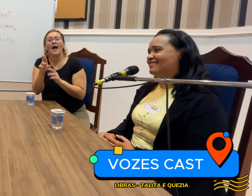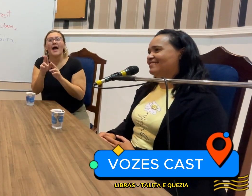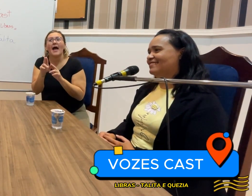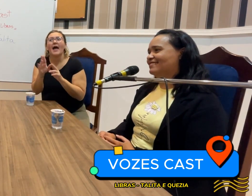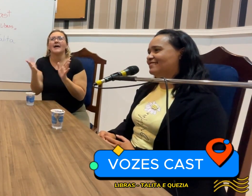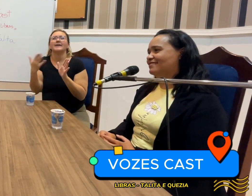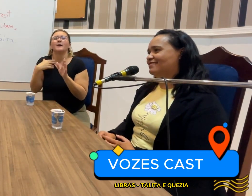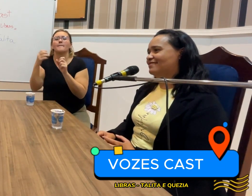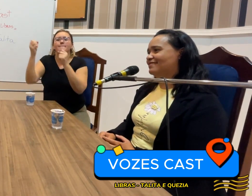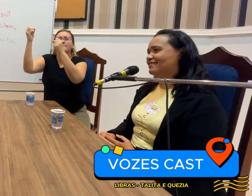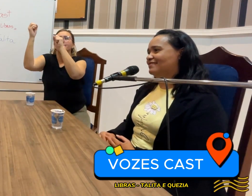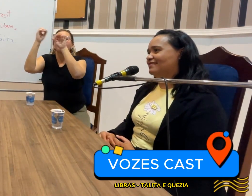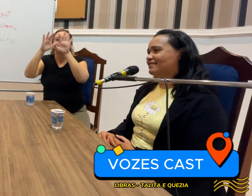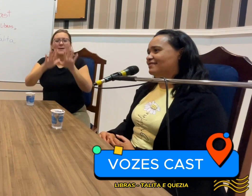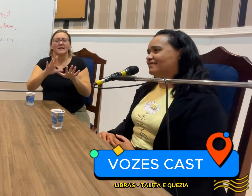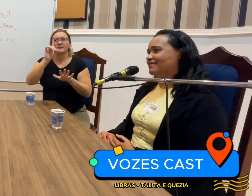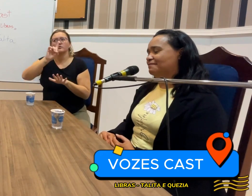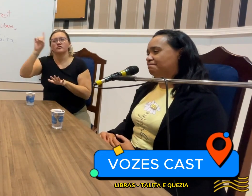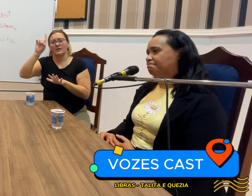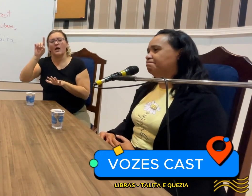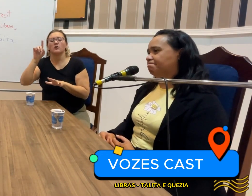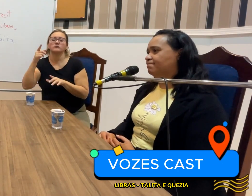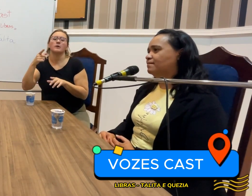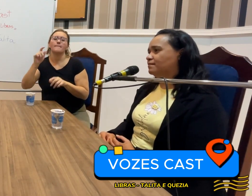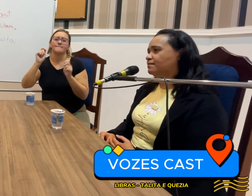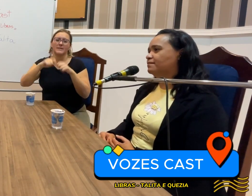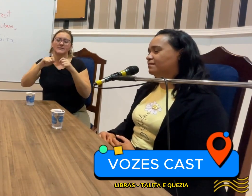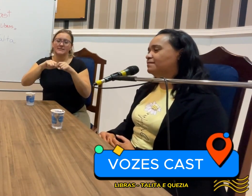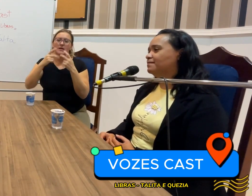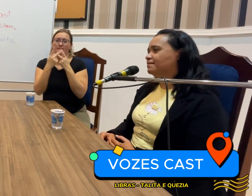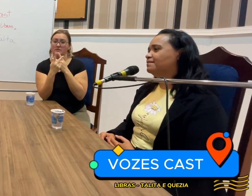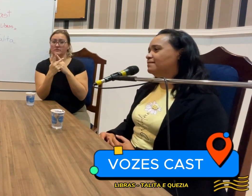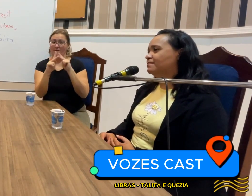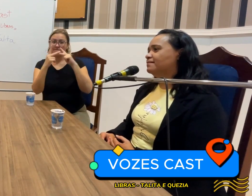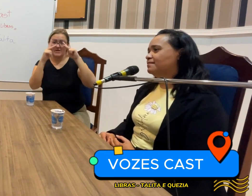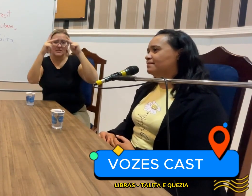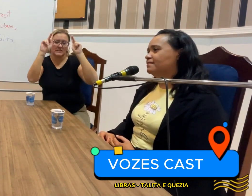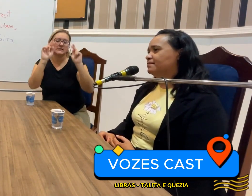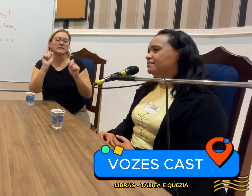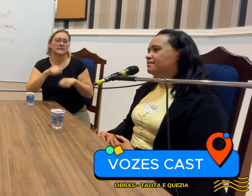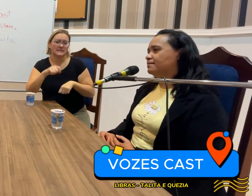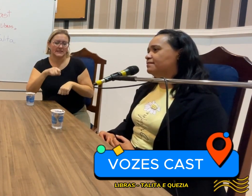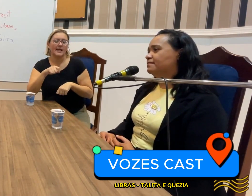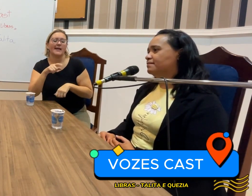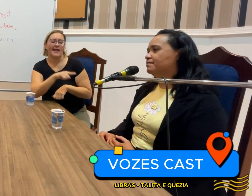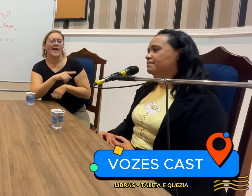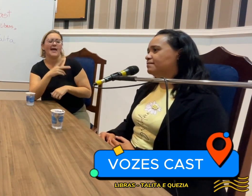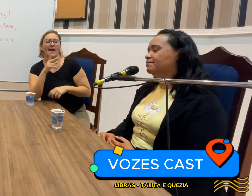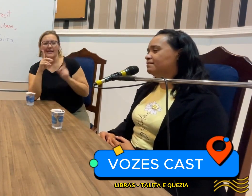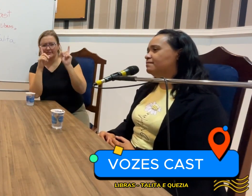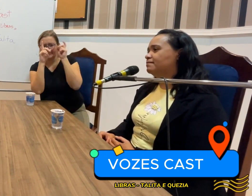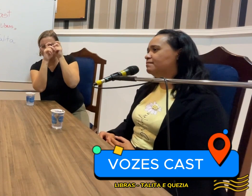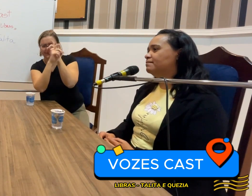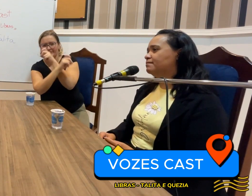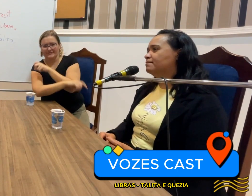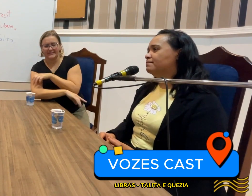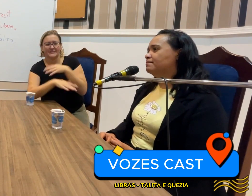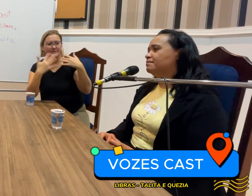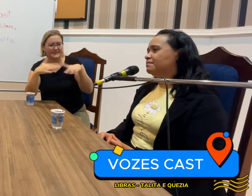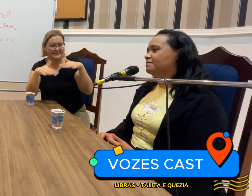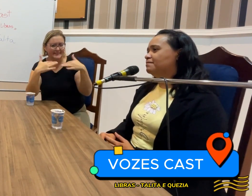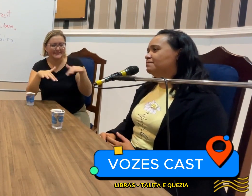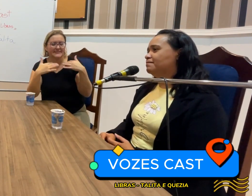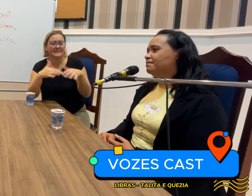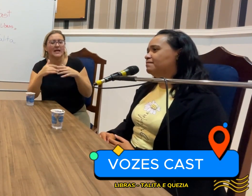Então, nós temos que valorizar, porque são tesouros na obra de Deus. É raro. Tesouro mesmo, é obra